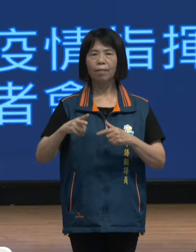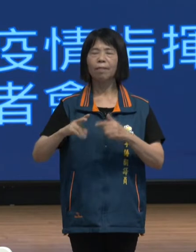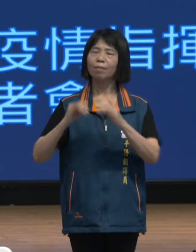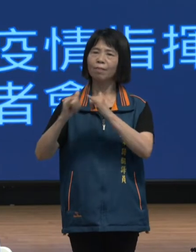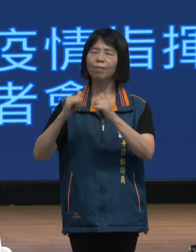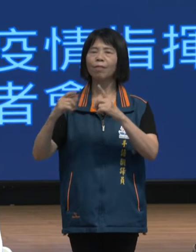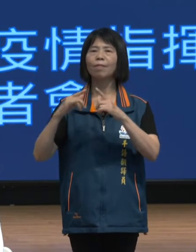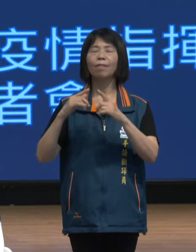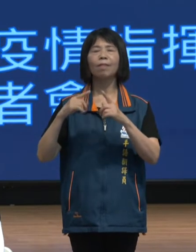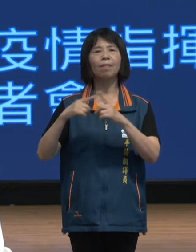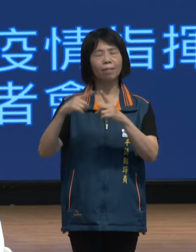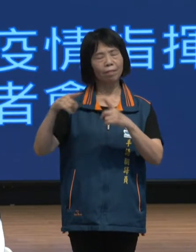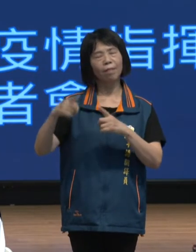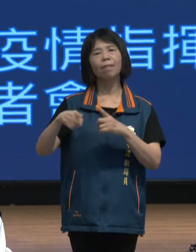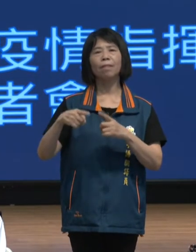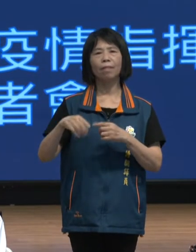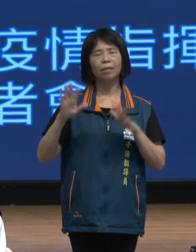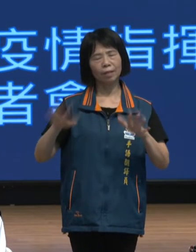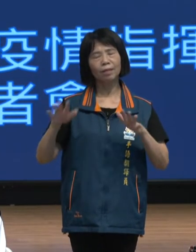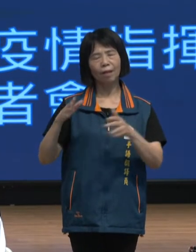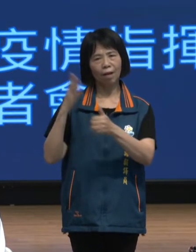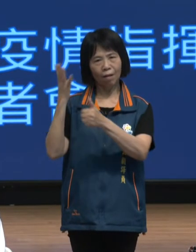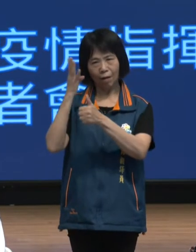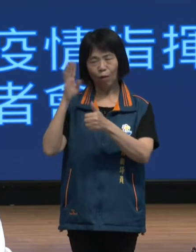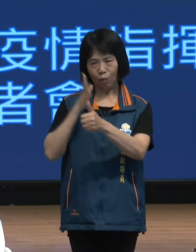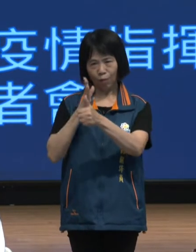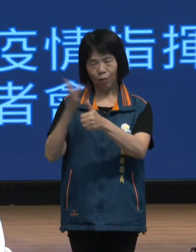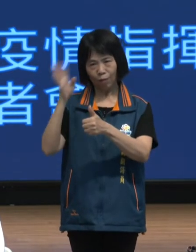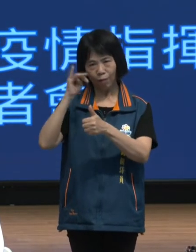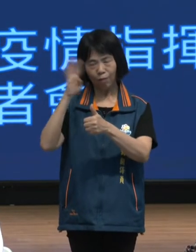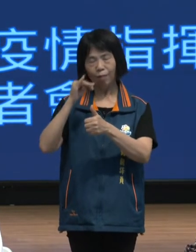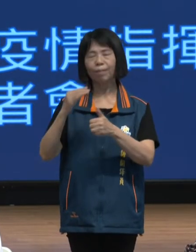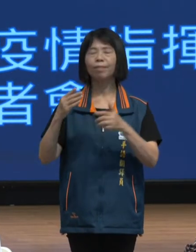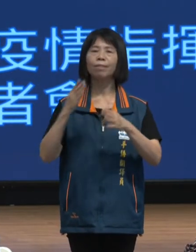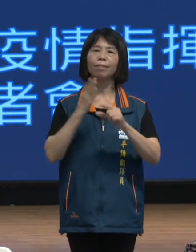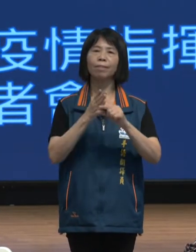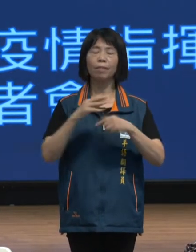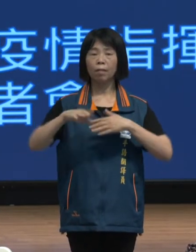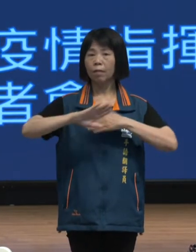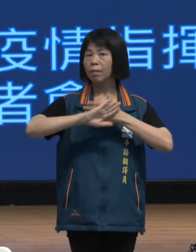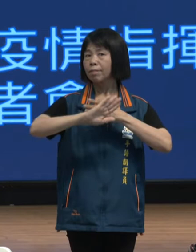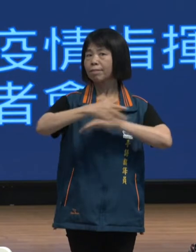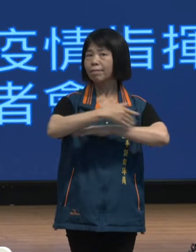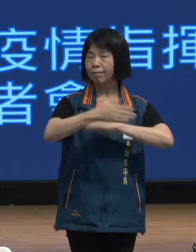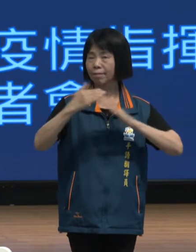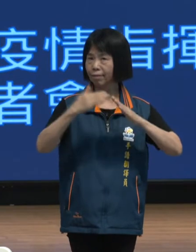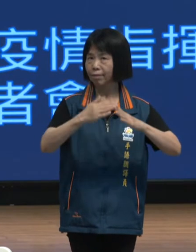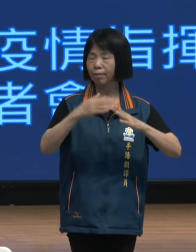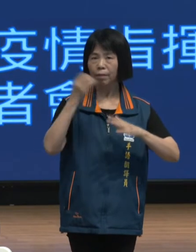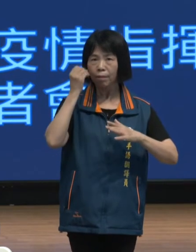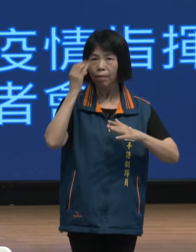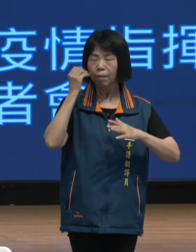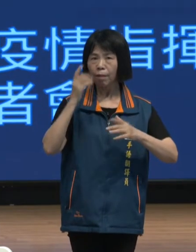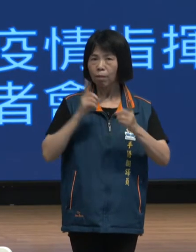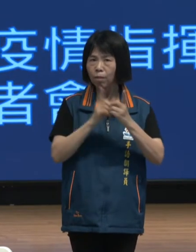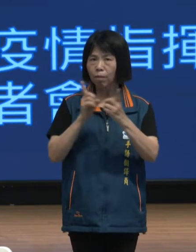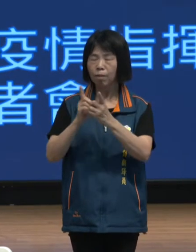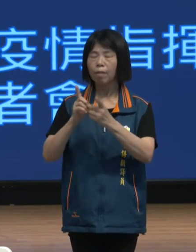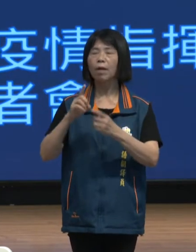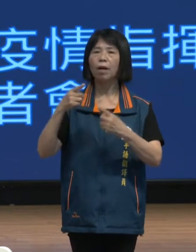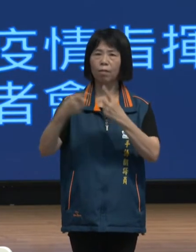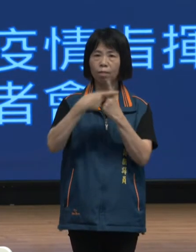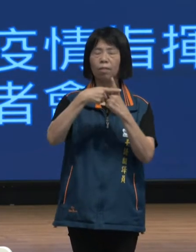也在疫调中。那外县市确诊框列的在花莲县有阳性的是